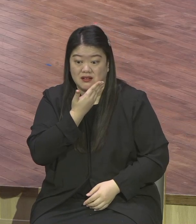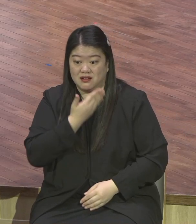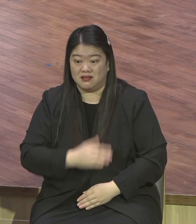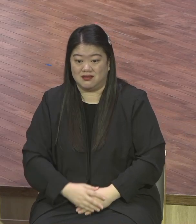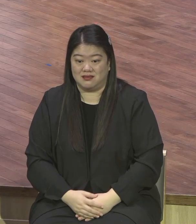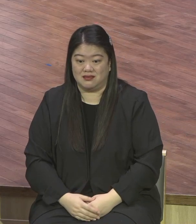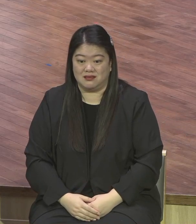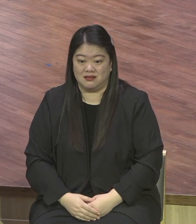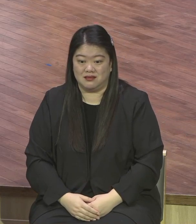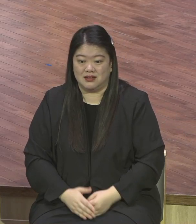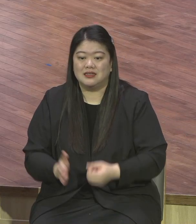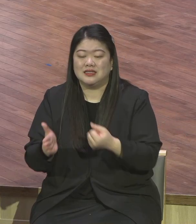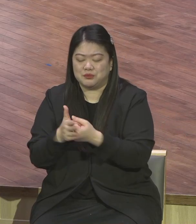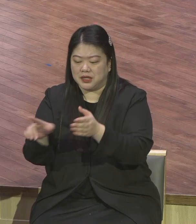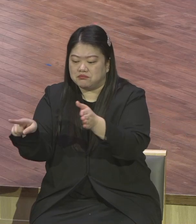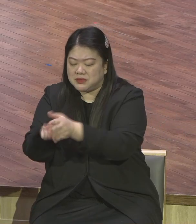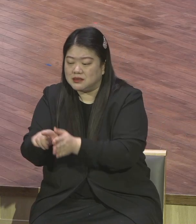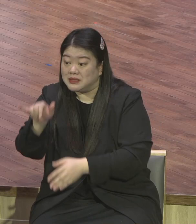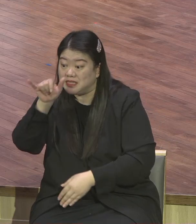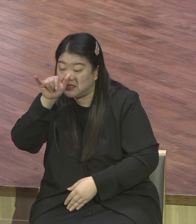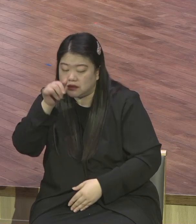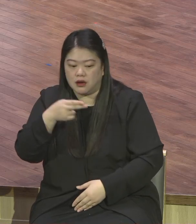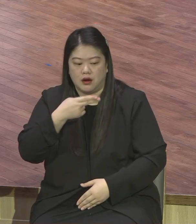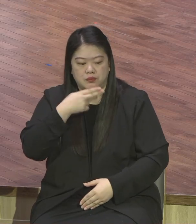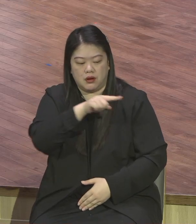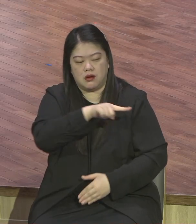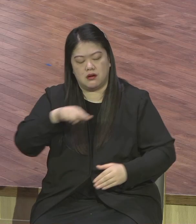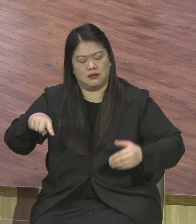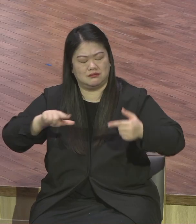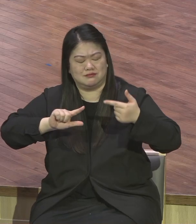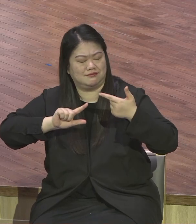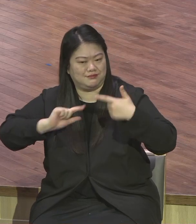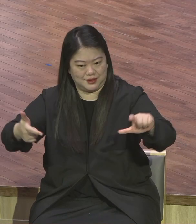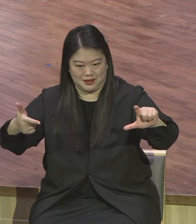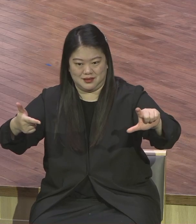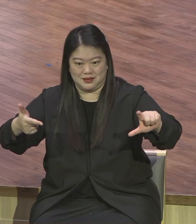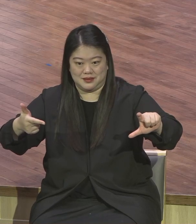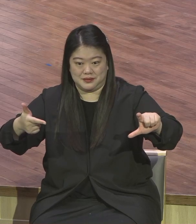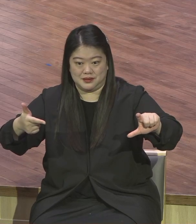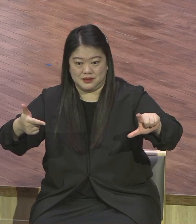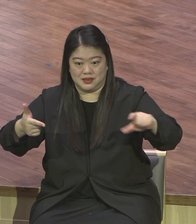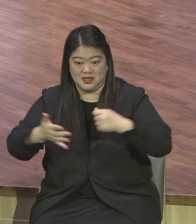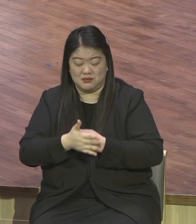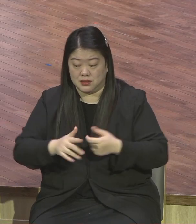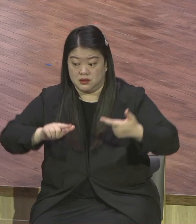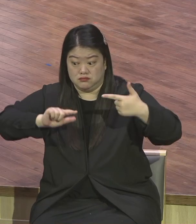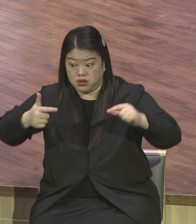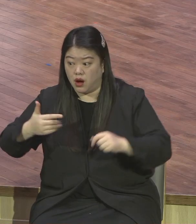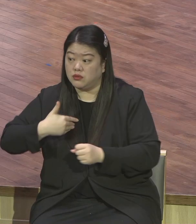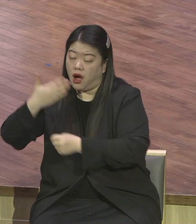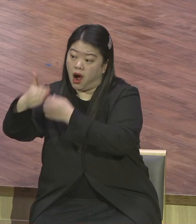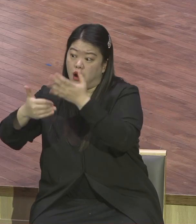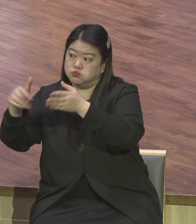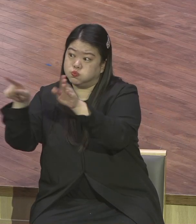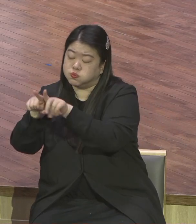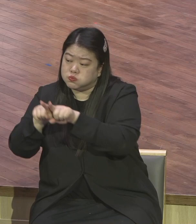우리는 다르단 말이에요. 다르다. 완전히 다릅니다. 걱정 염려할 필요가 없어요.